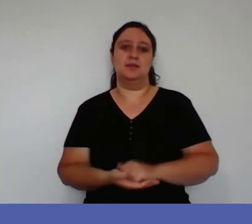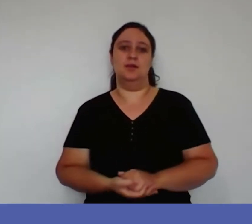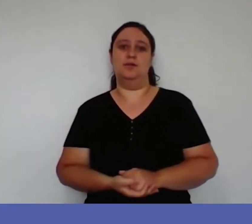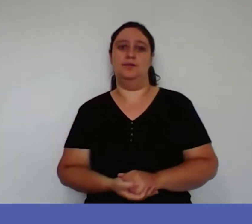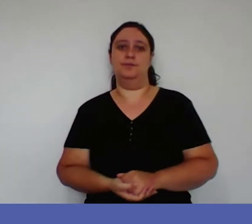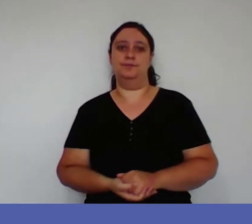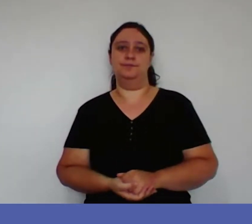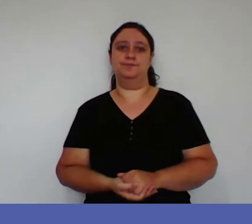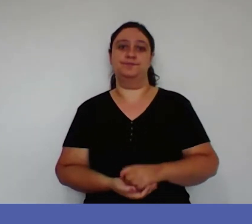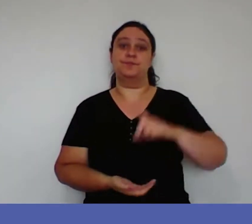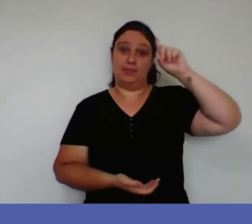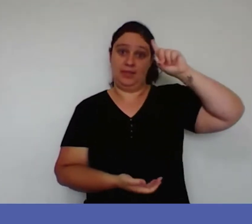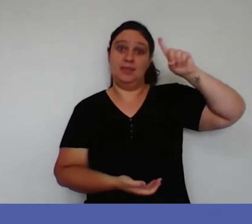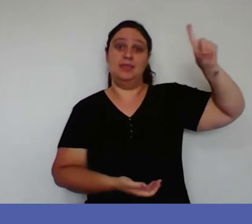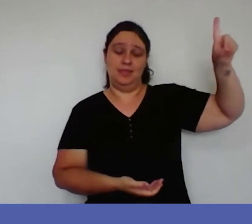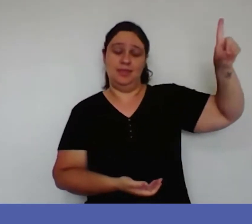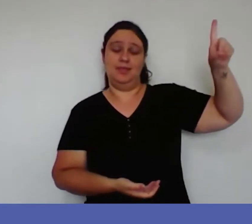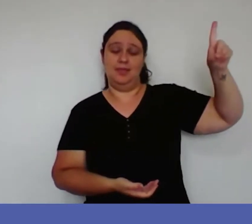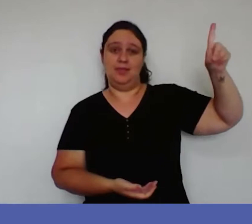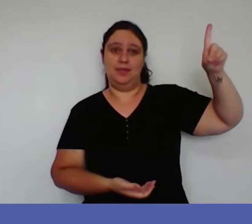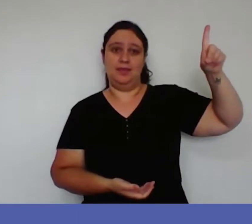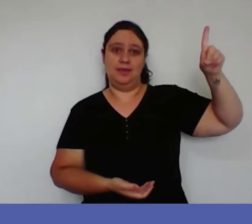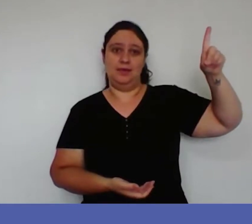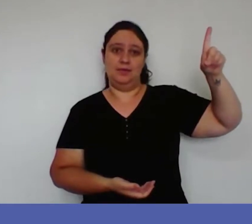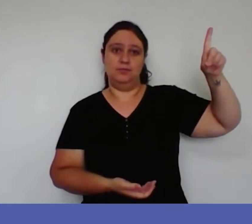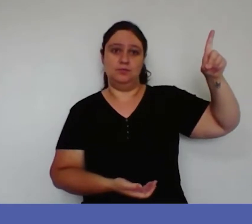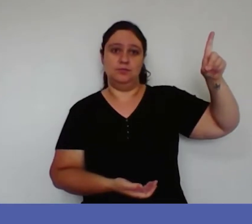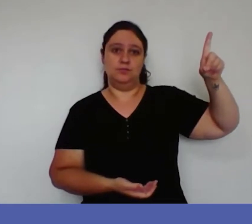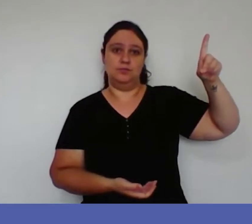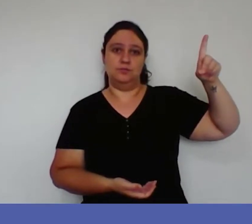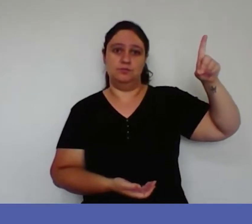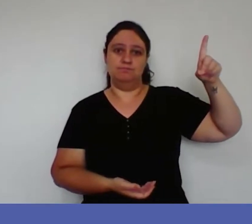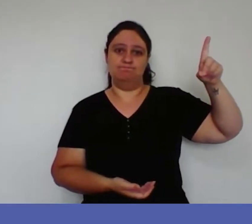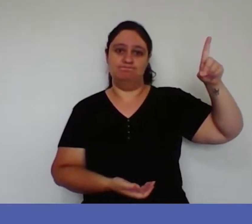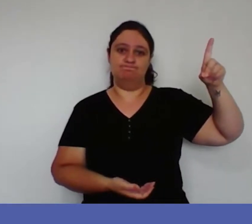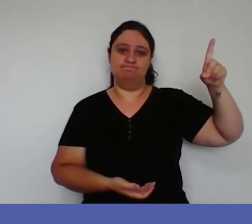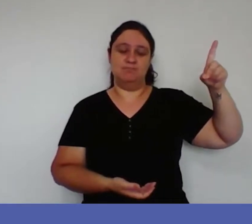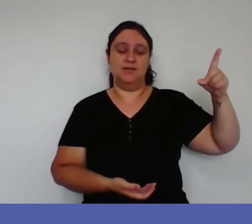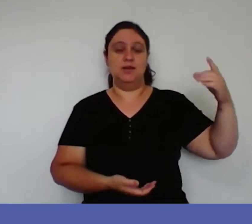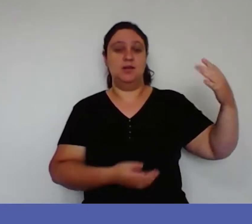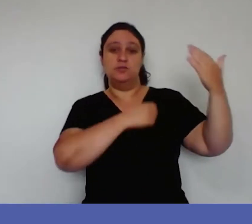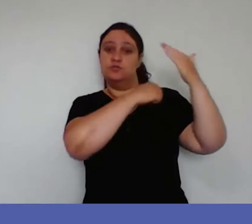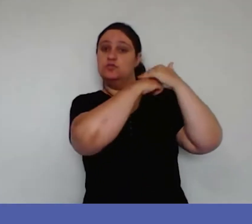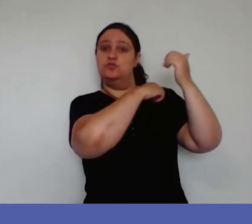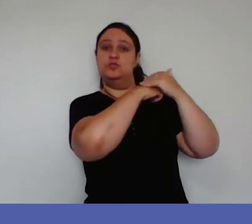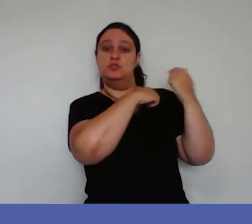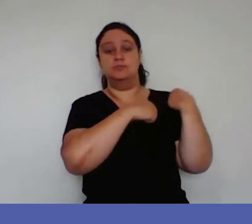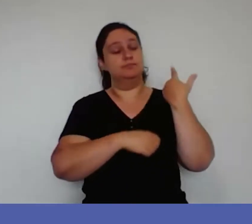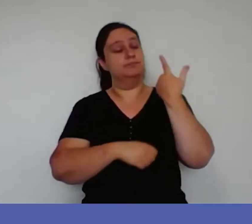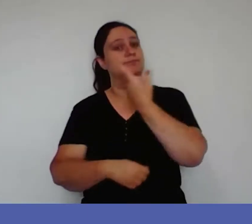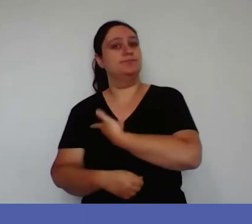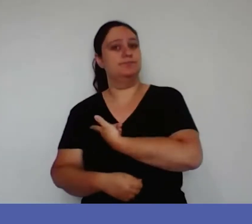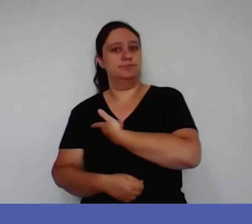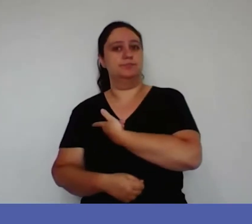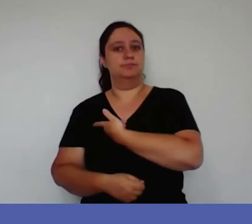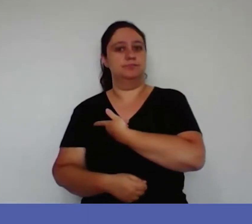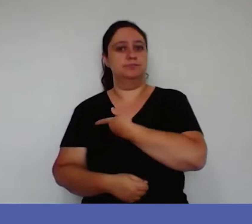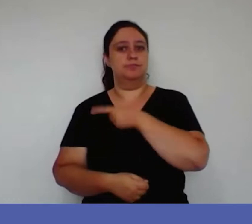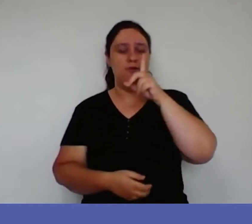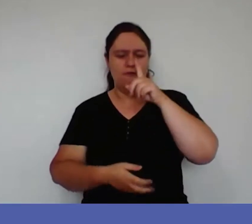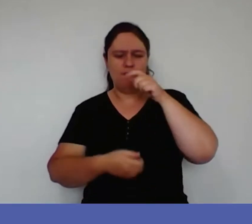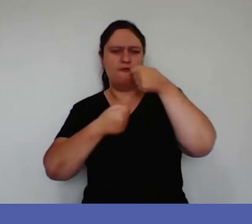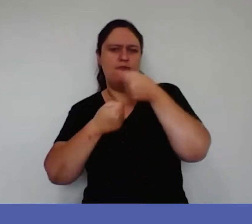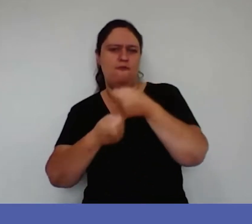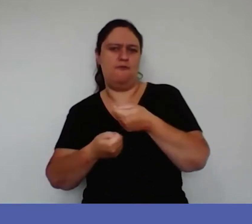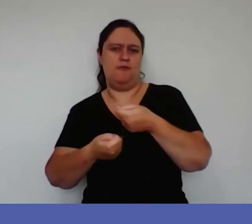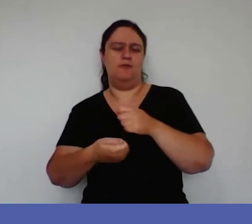mesmo, para privilégio nosso de poder participar dessa hora, Ele mesmo turbinou isso. E fez com